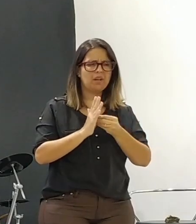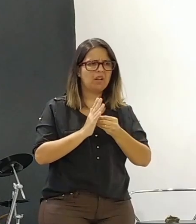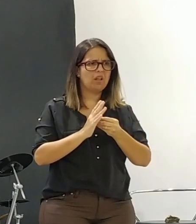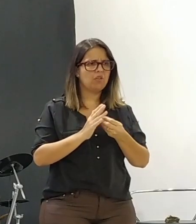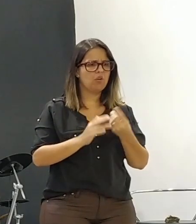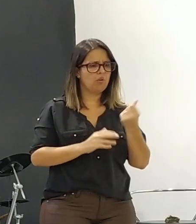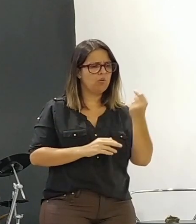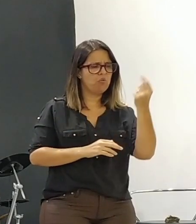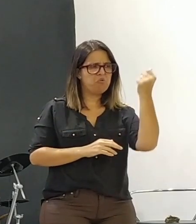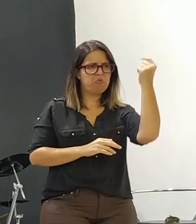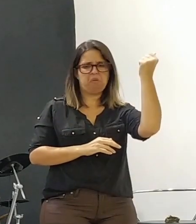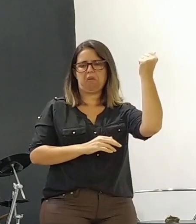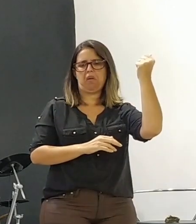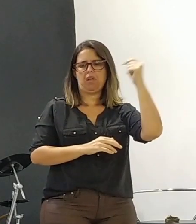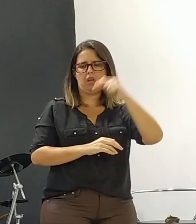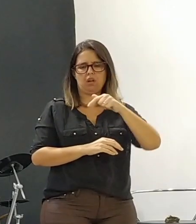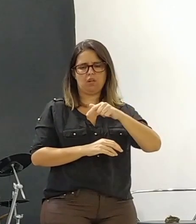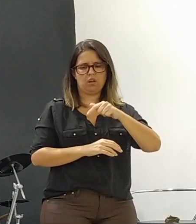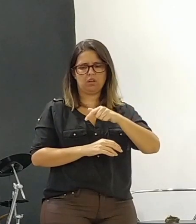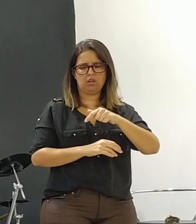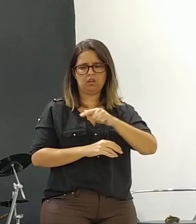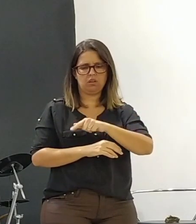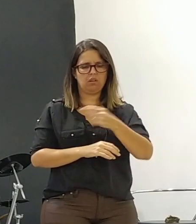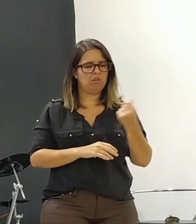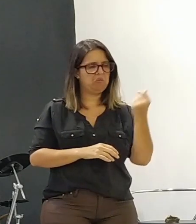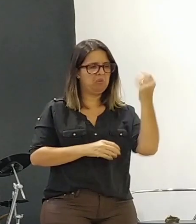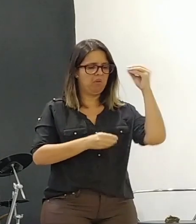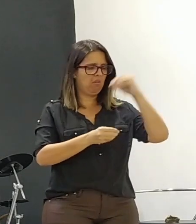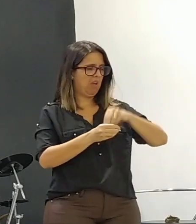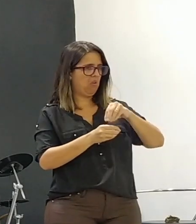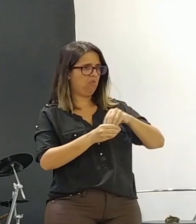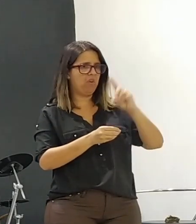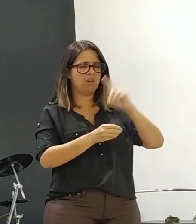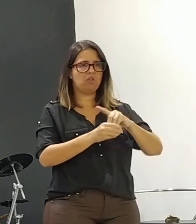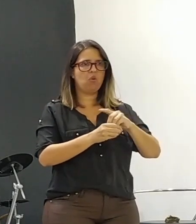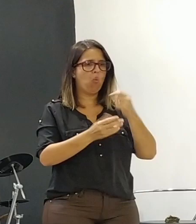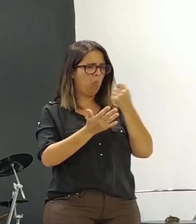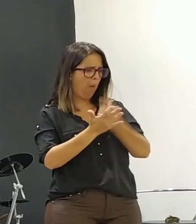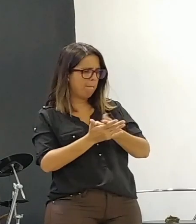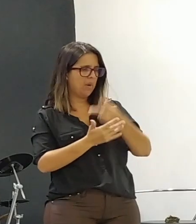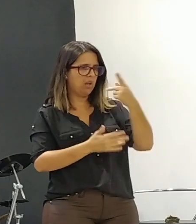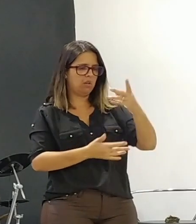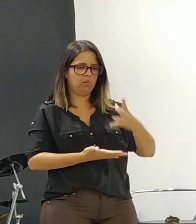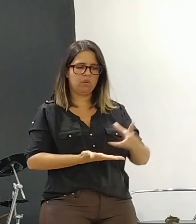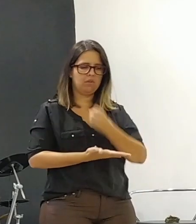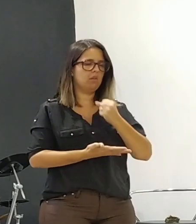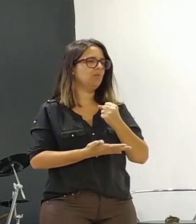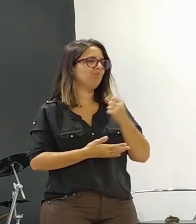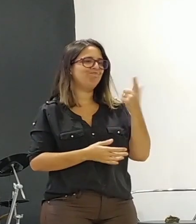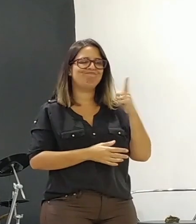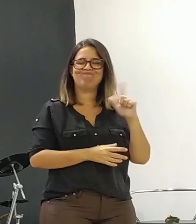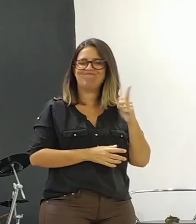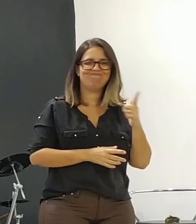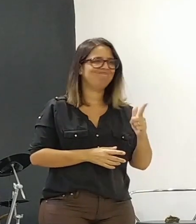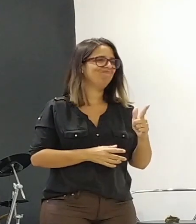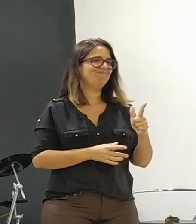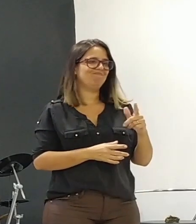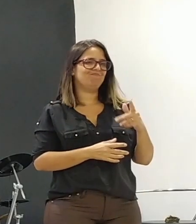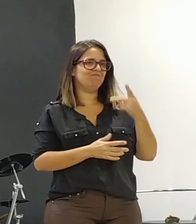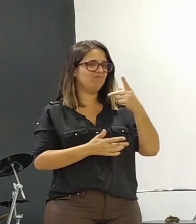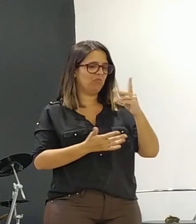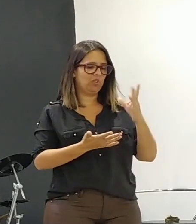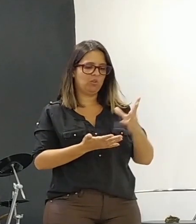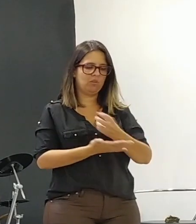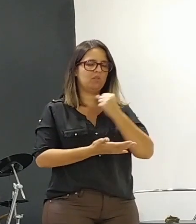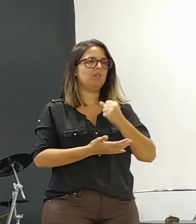grandes quantias nesse gasofilácio para tentar comprar a tua salvação, porque não foi isso que a tua salvação